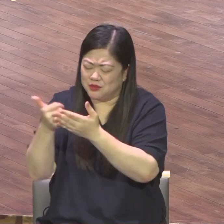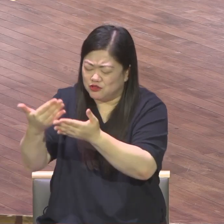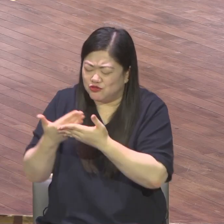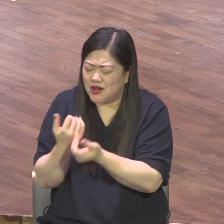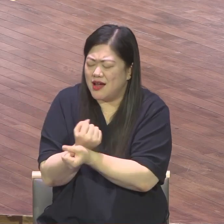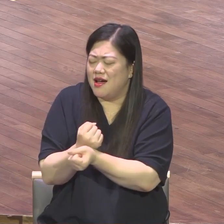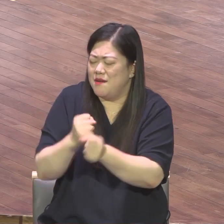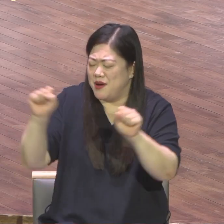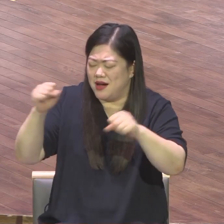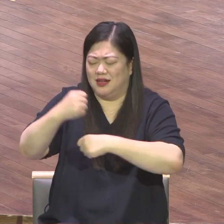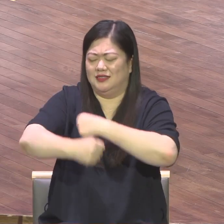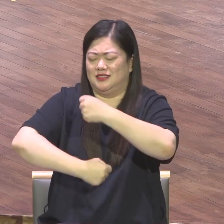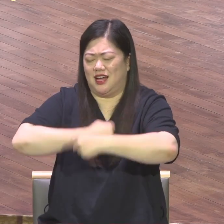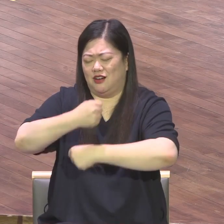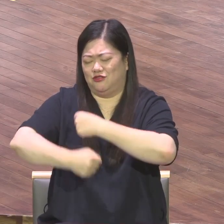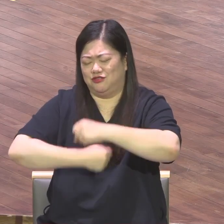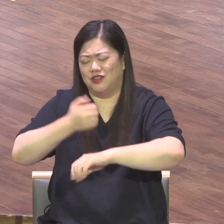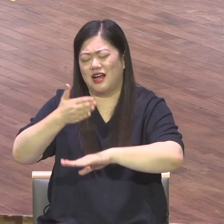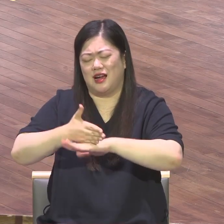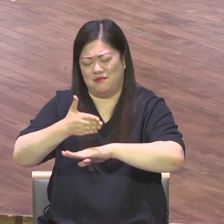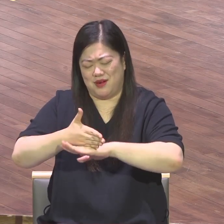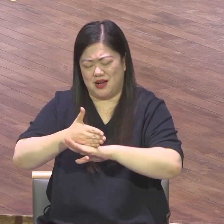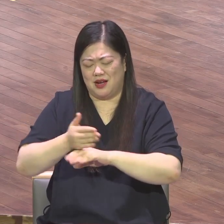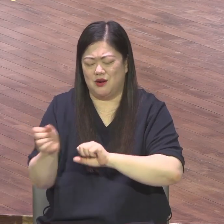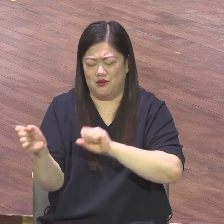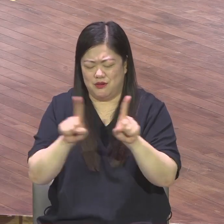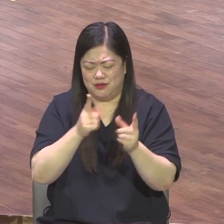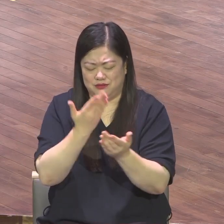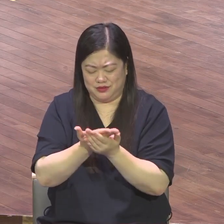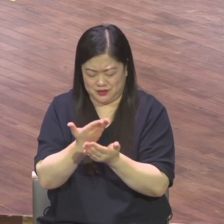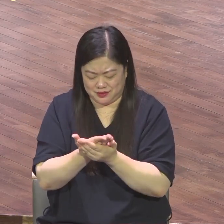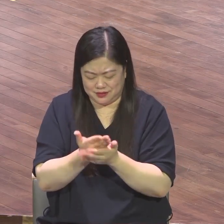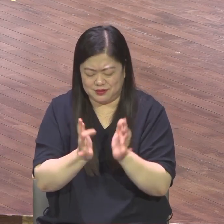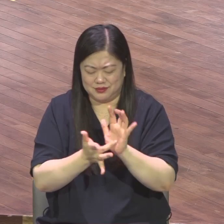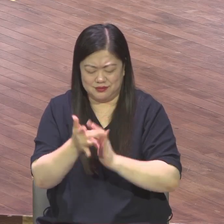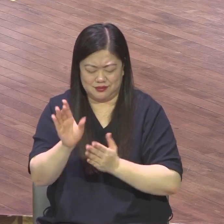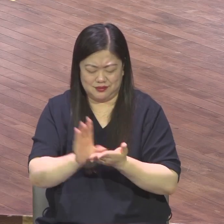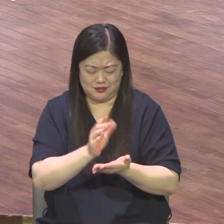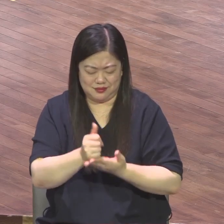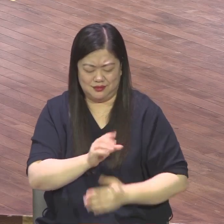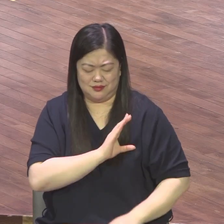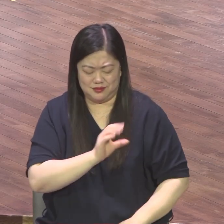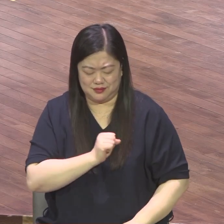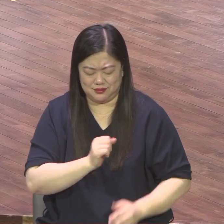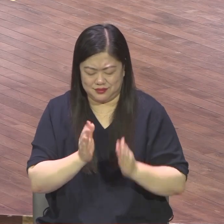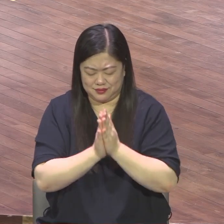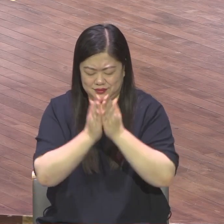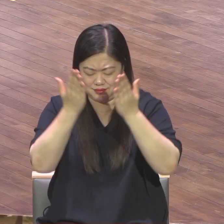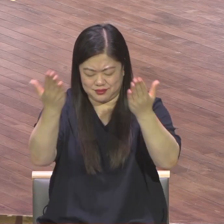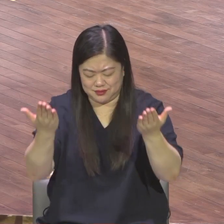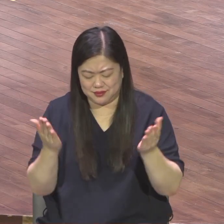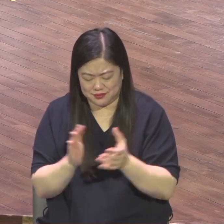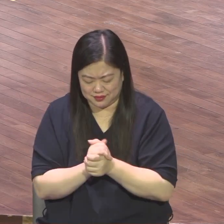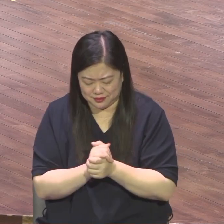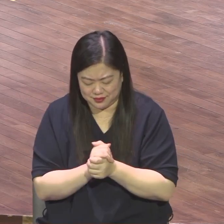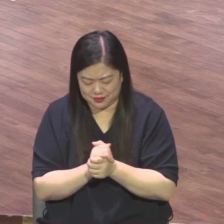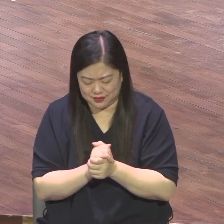해방 자유 누림에 감사하는 삶이 시작되게 하여 주옵소서. 예수 이름 받들어 기도합니다. 아멘.